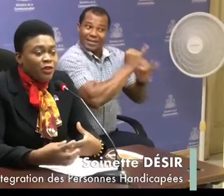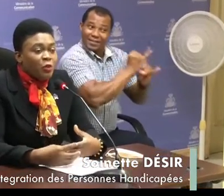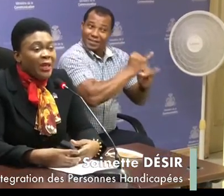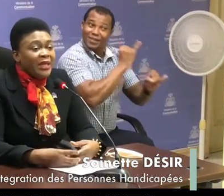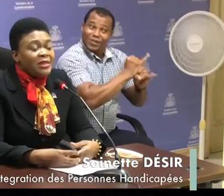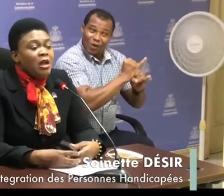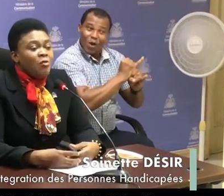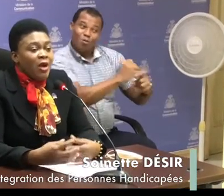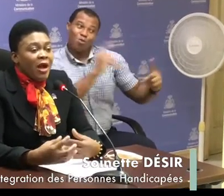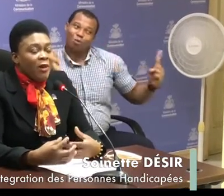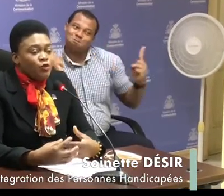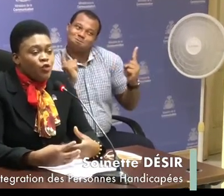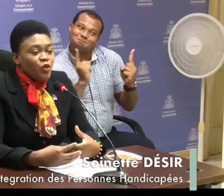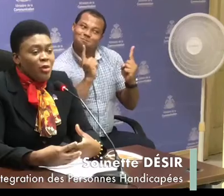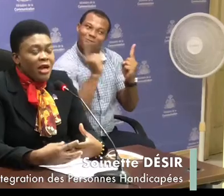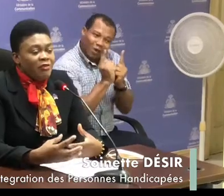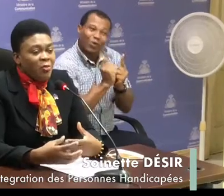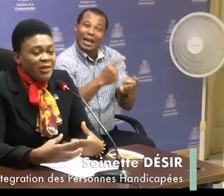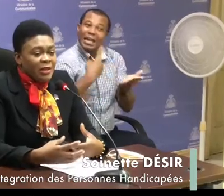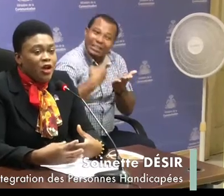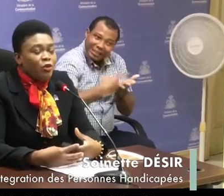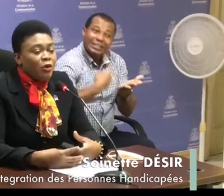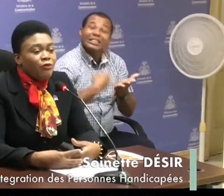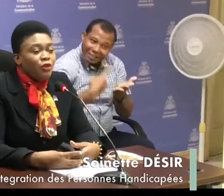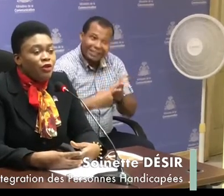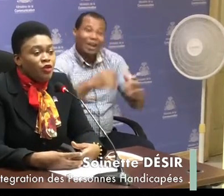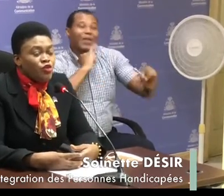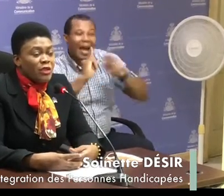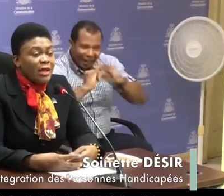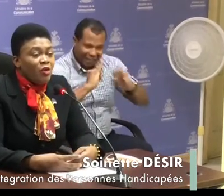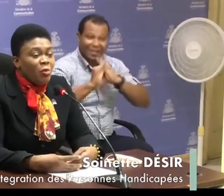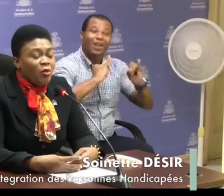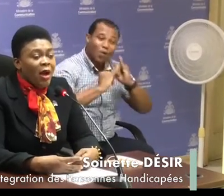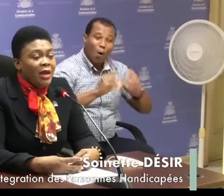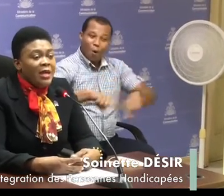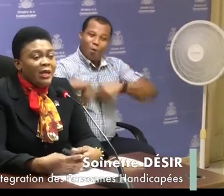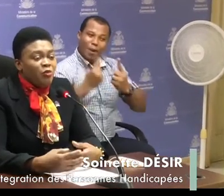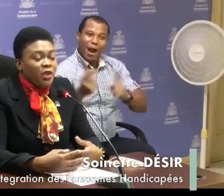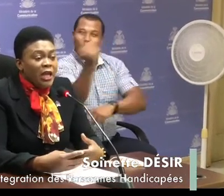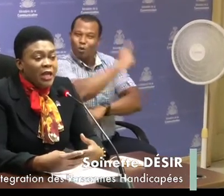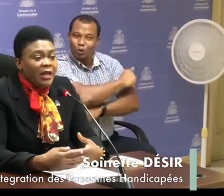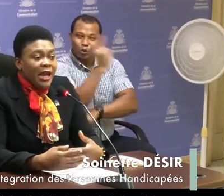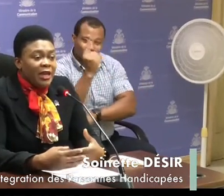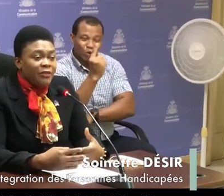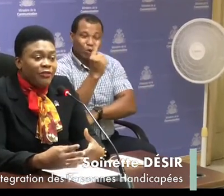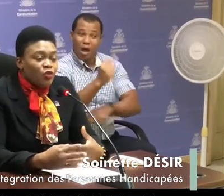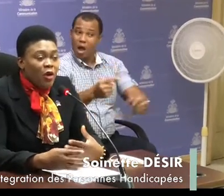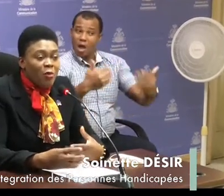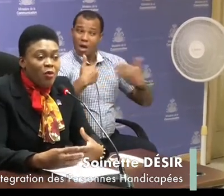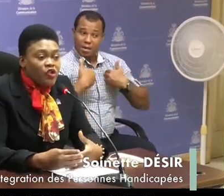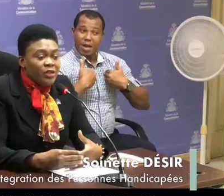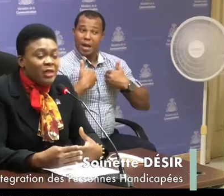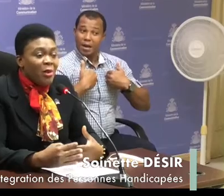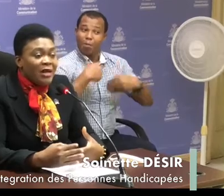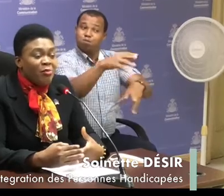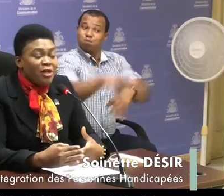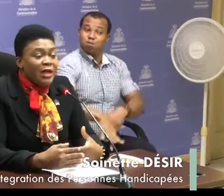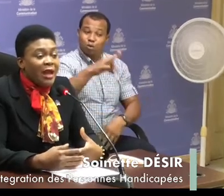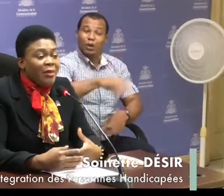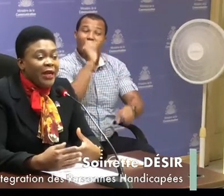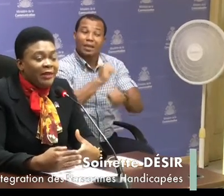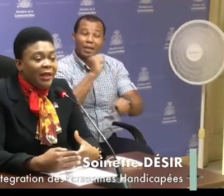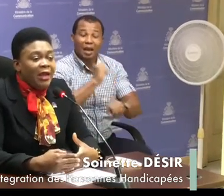chefs d'entreprise pour capable justement arriver passer des entrevues dans le journée salon emploi et puis il y a qui arrive tout embaucher ça va